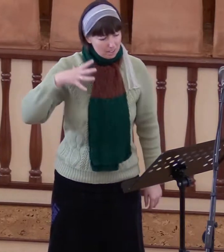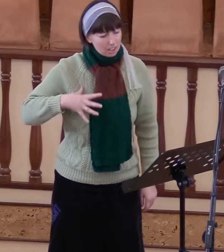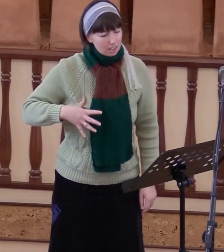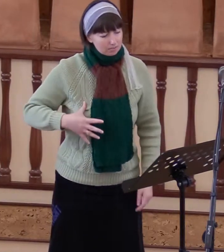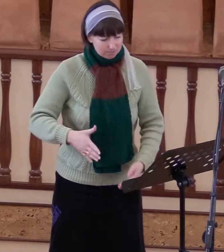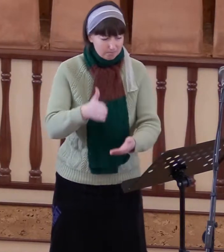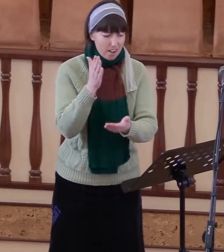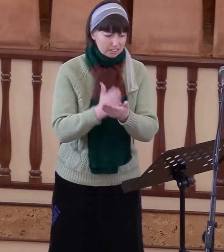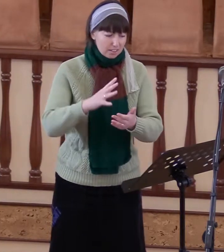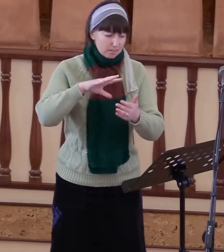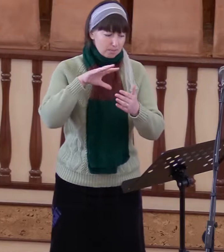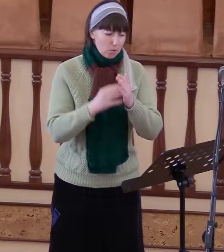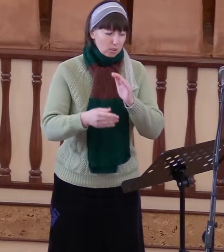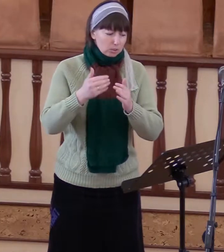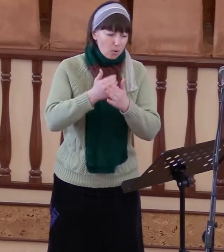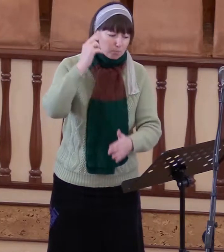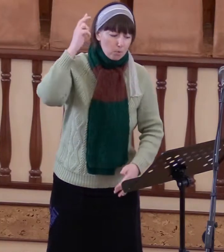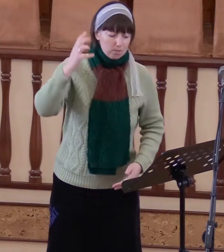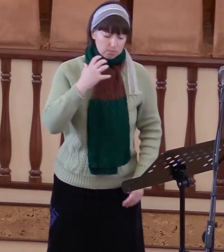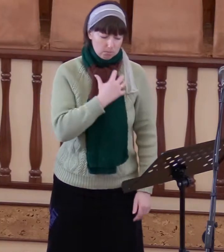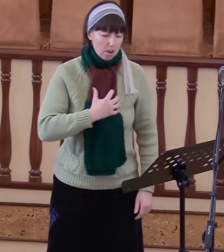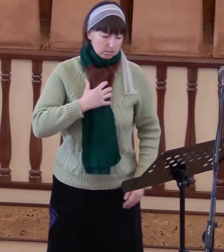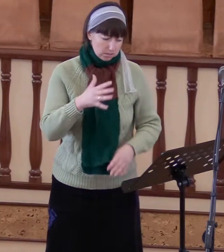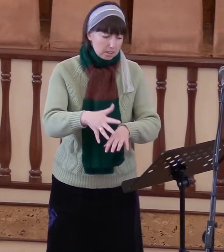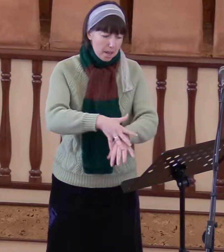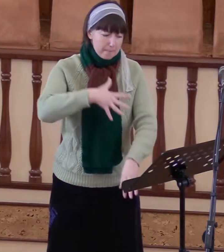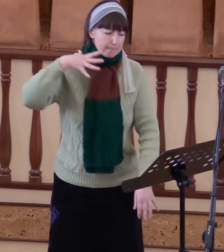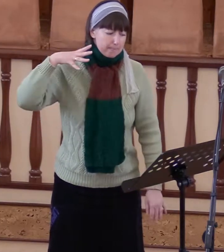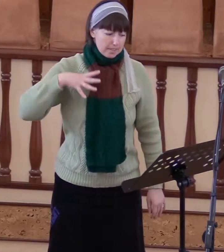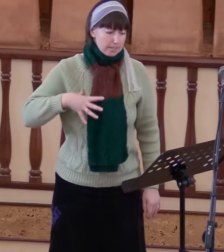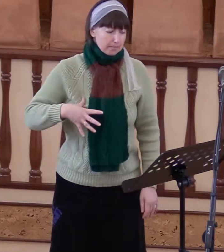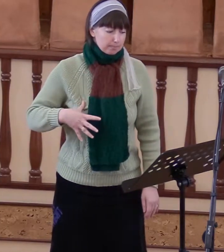Долготерпение. Есть плод от Бога, важен он. Ты, может,